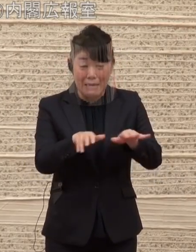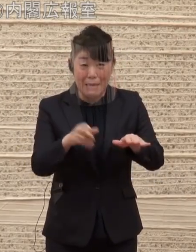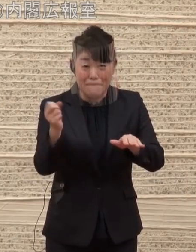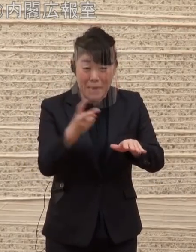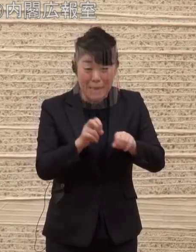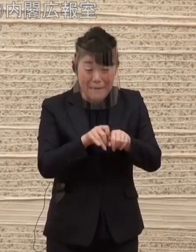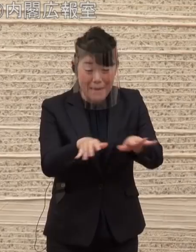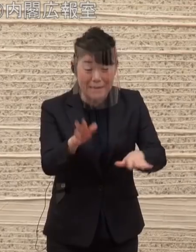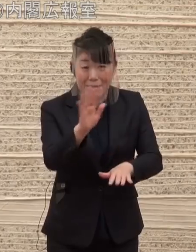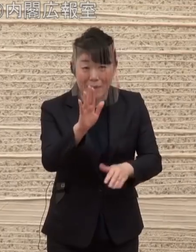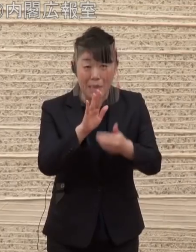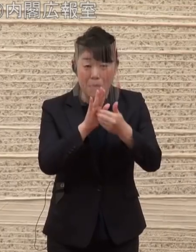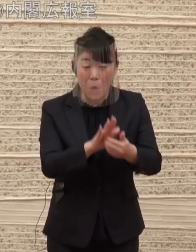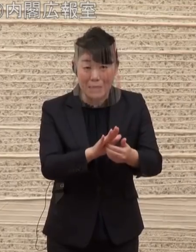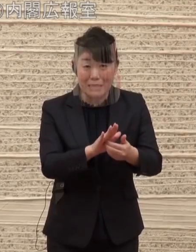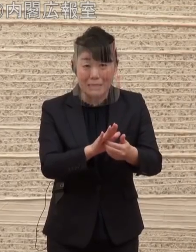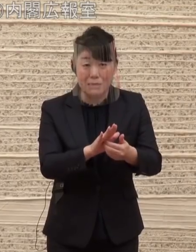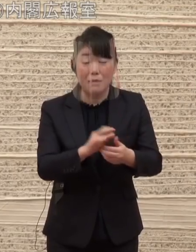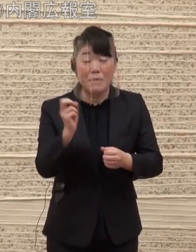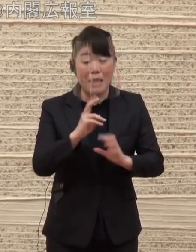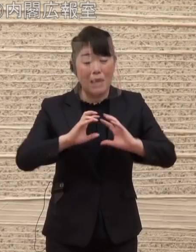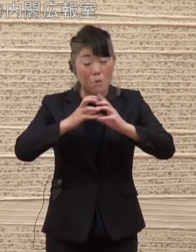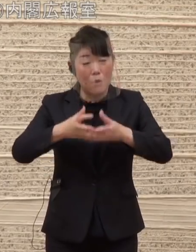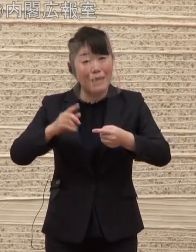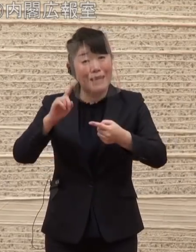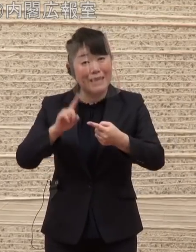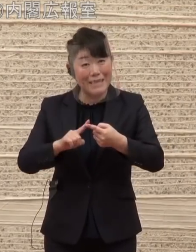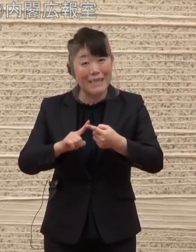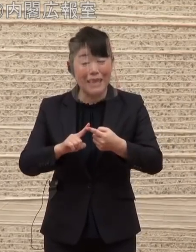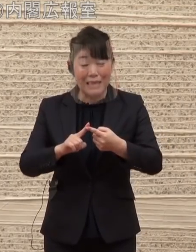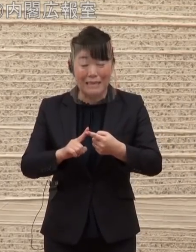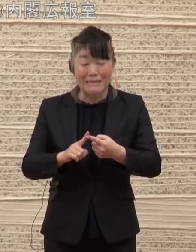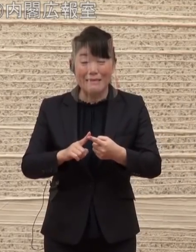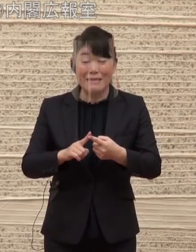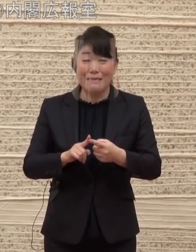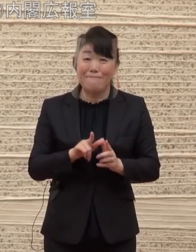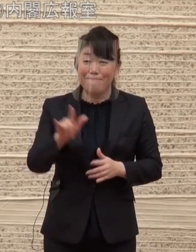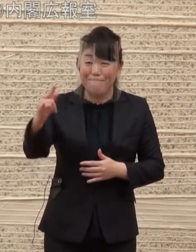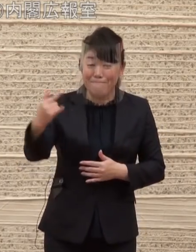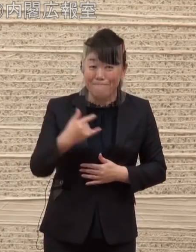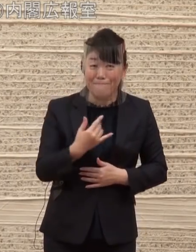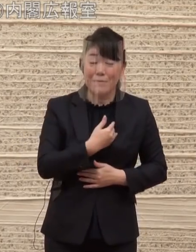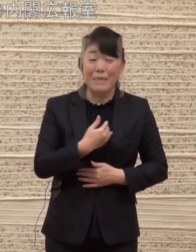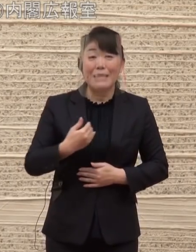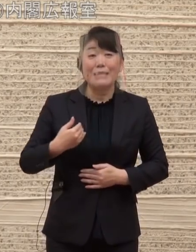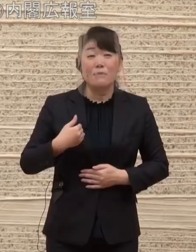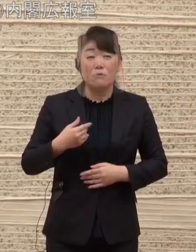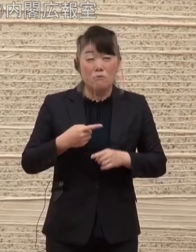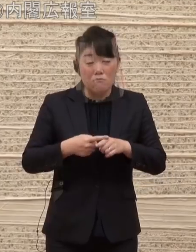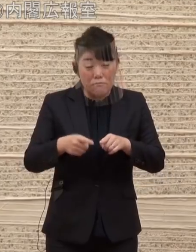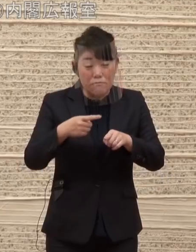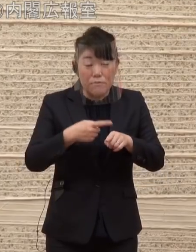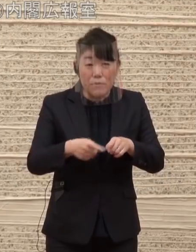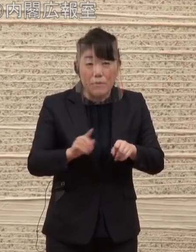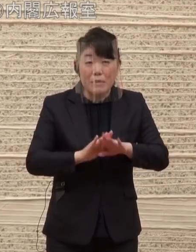両立する形でどのように国際的な人の往来を部分的段階的に再開できるかについてですね